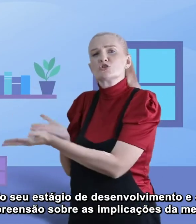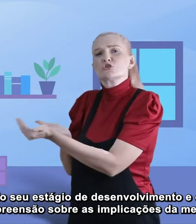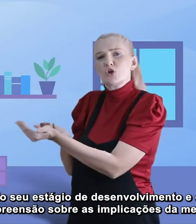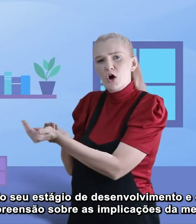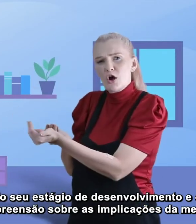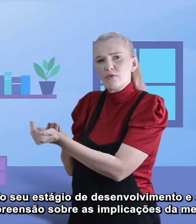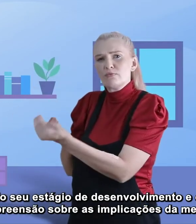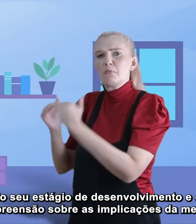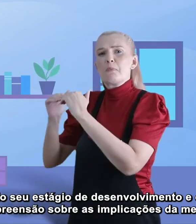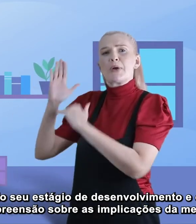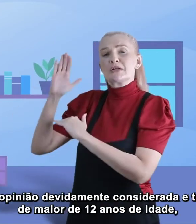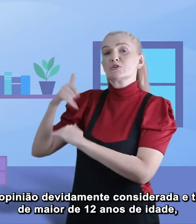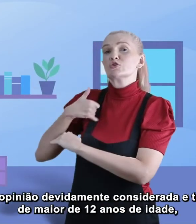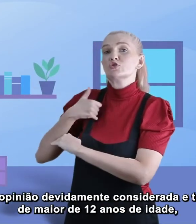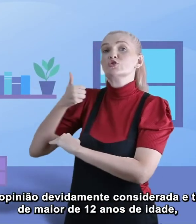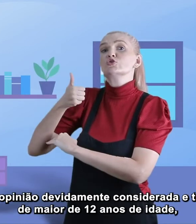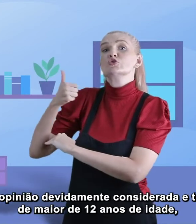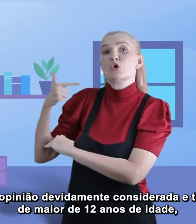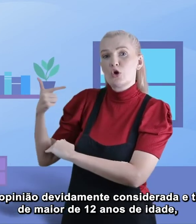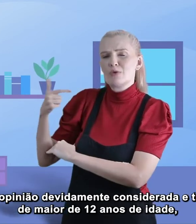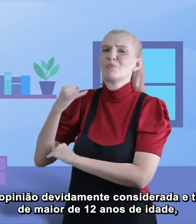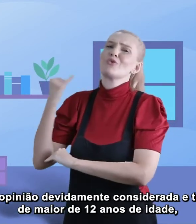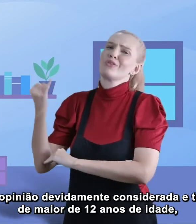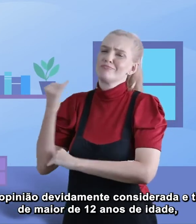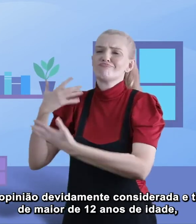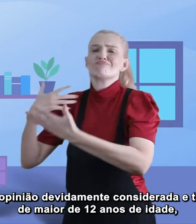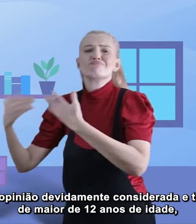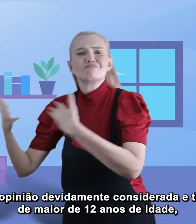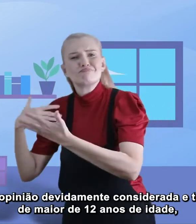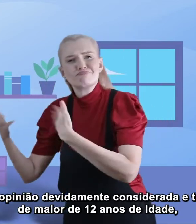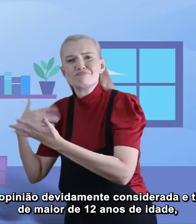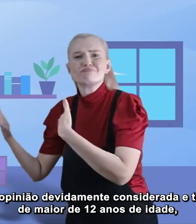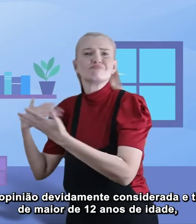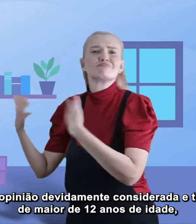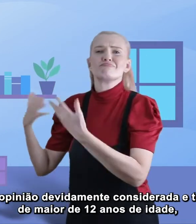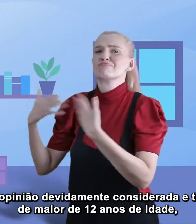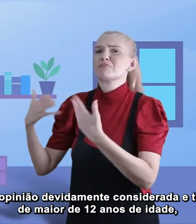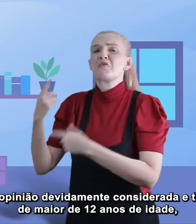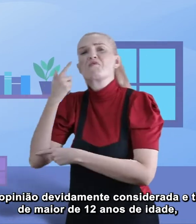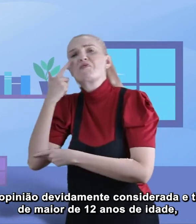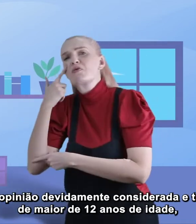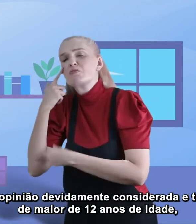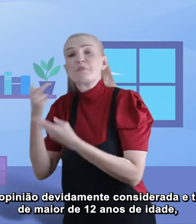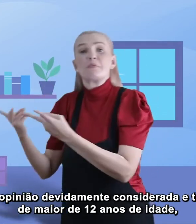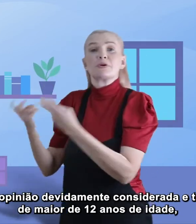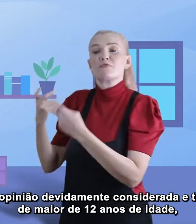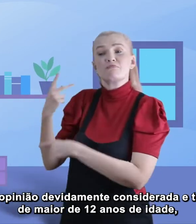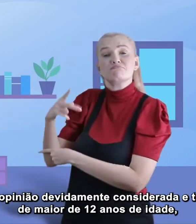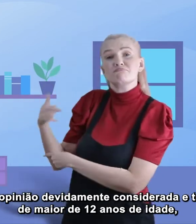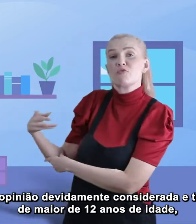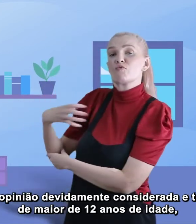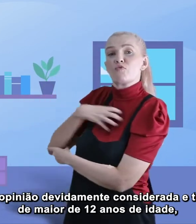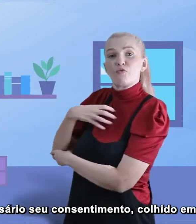implicações da medida, e terá sua opinião devidamente considerada, e tratando-se de maior de 12 anos de idade,